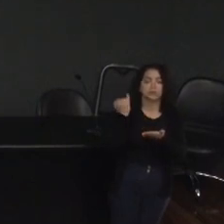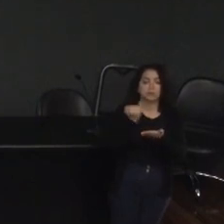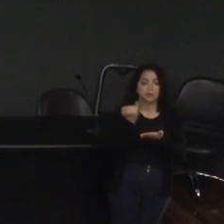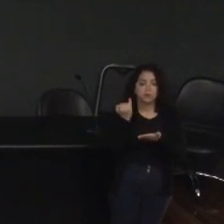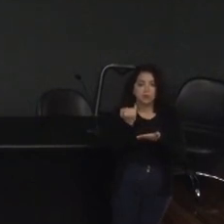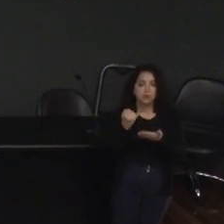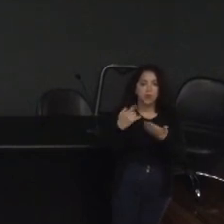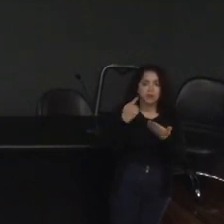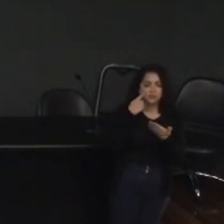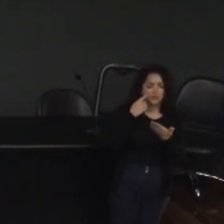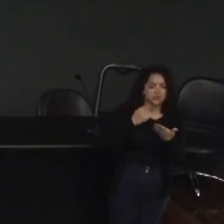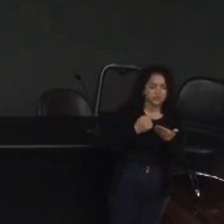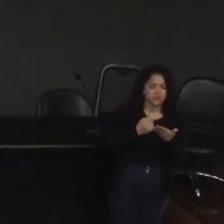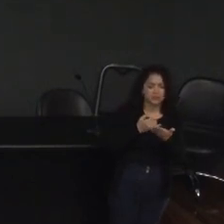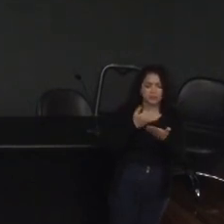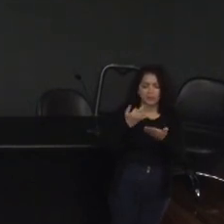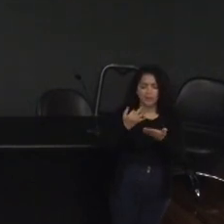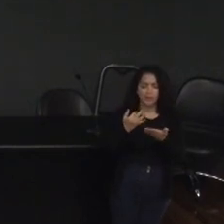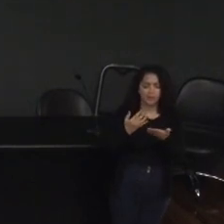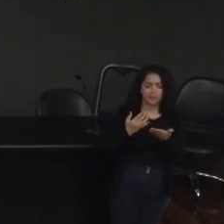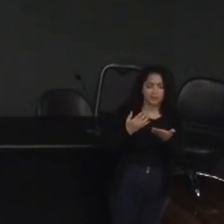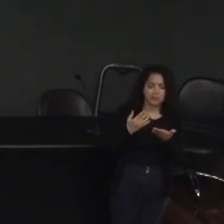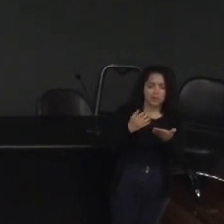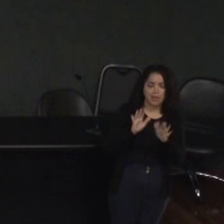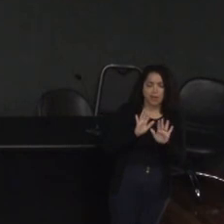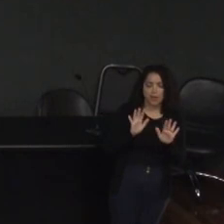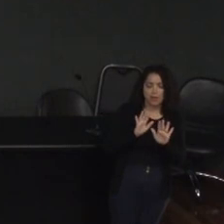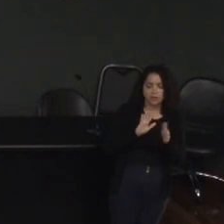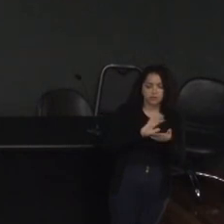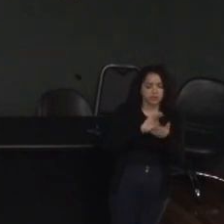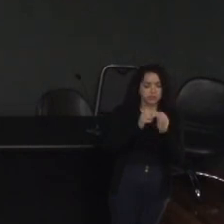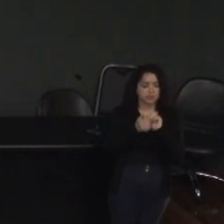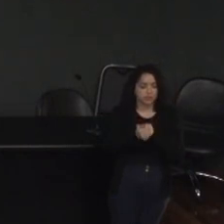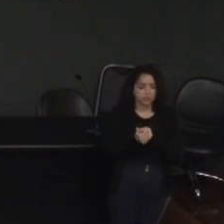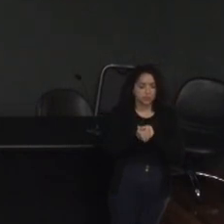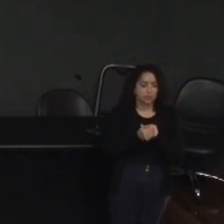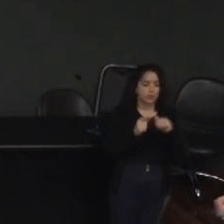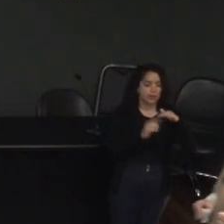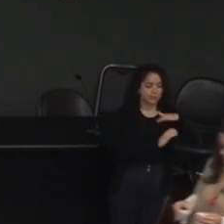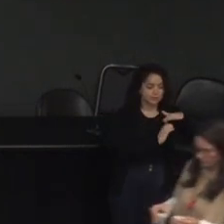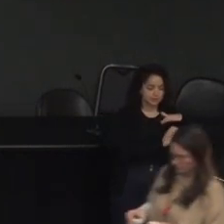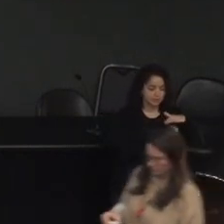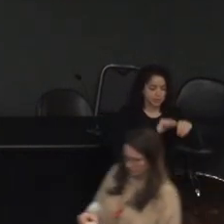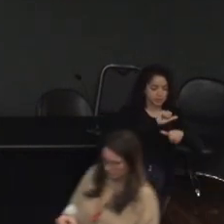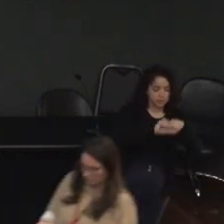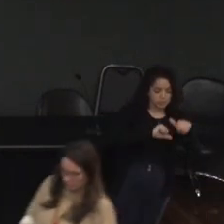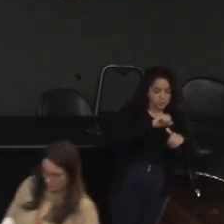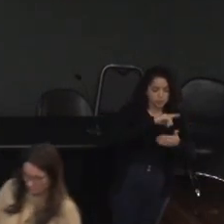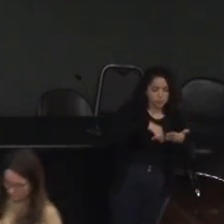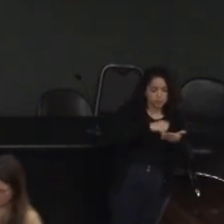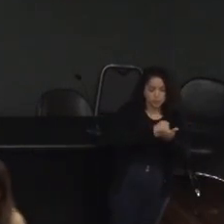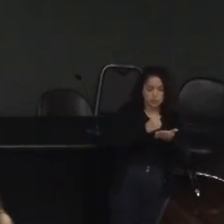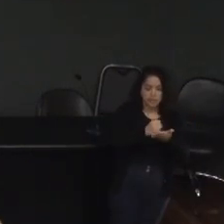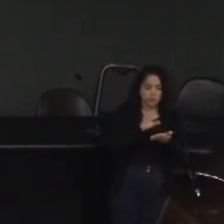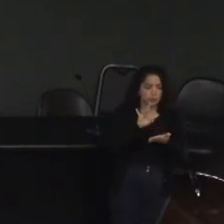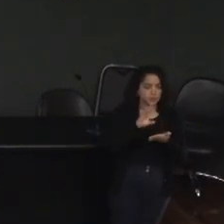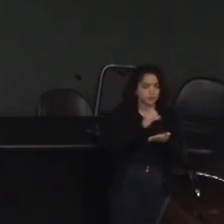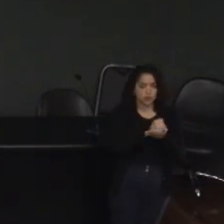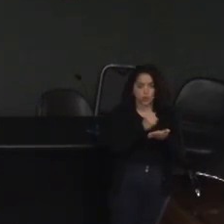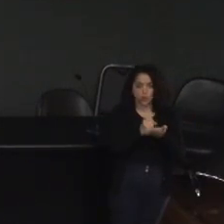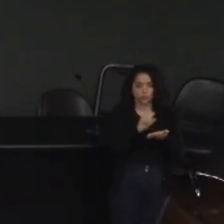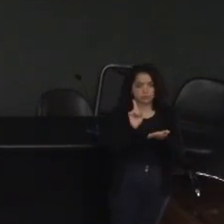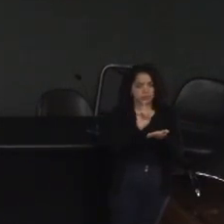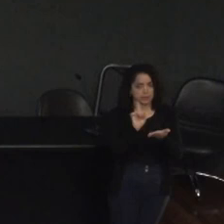a gente vê vários escritórios de conceitos não a gente já decola a empresa x já mudamos os contratos não não é só contrato